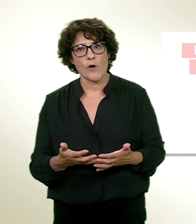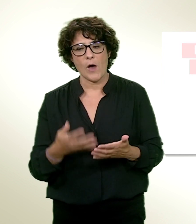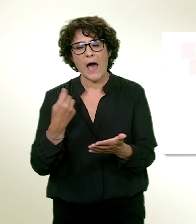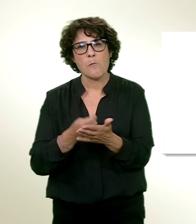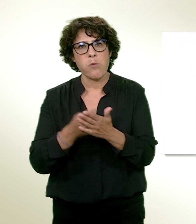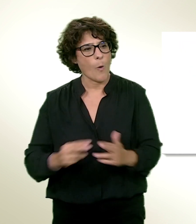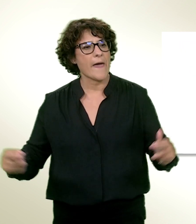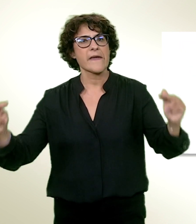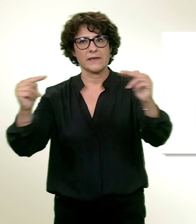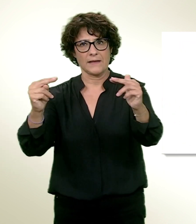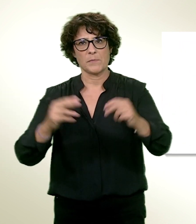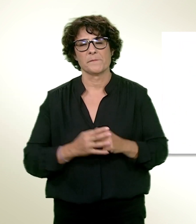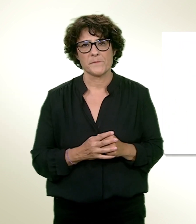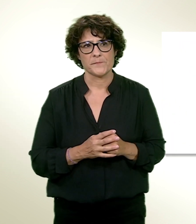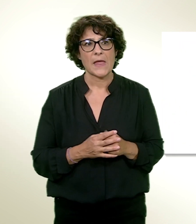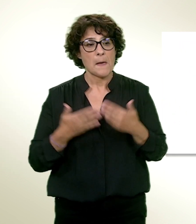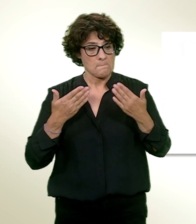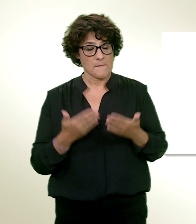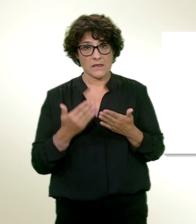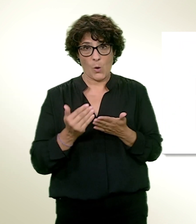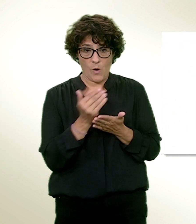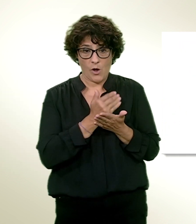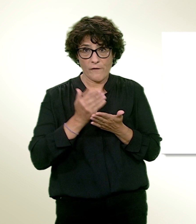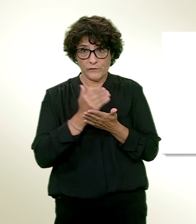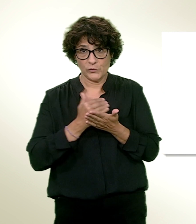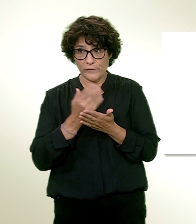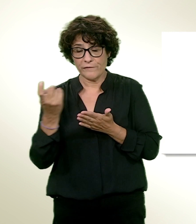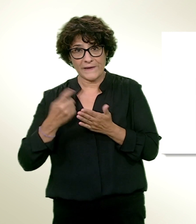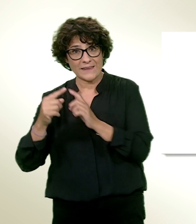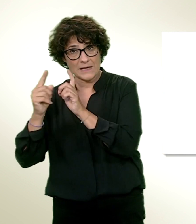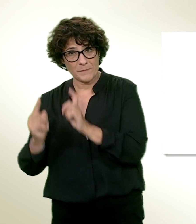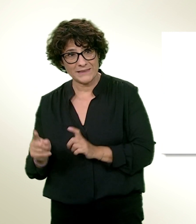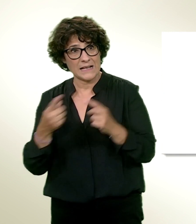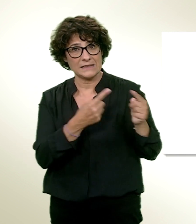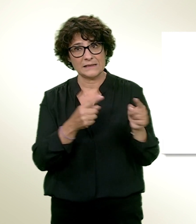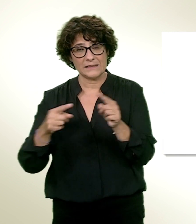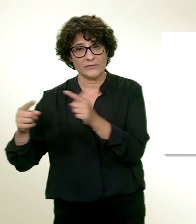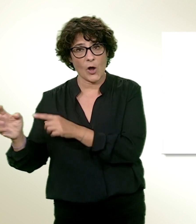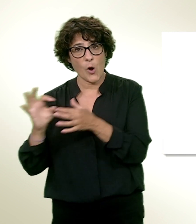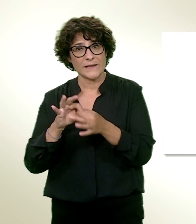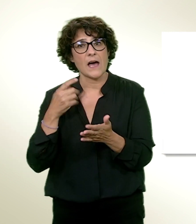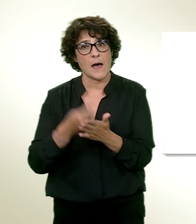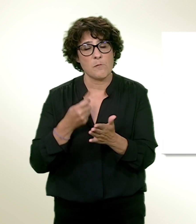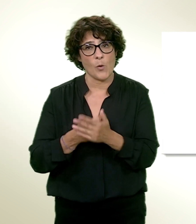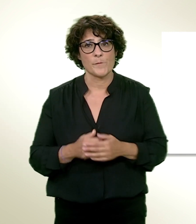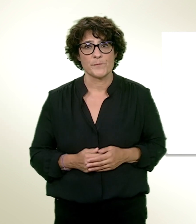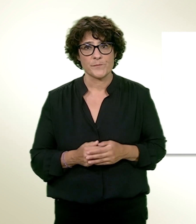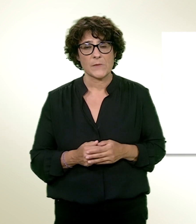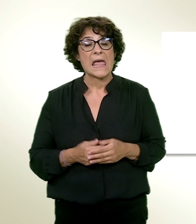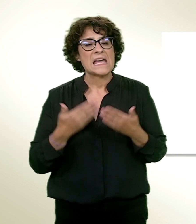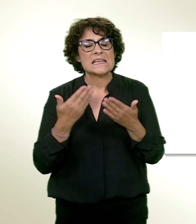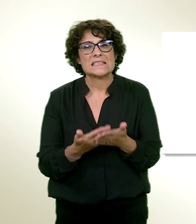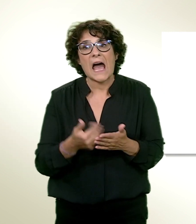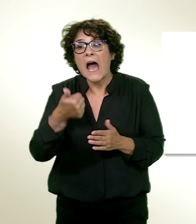équitable. Actuellement, les revenus du capital sont privilégiés de diverses manières sur le plan fiscal, ce dont profite